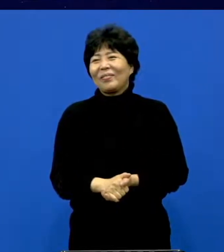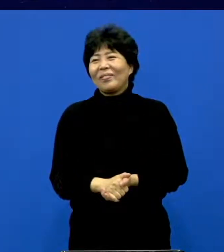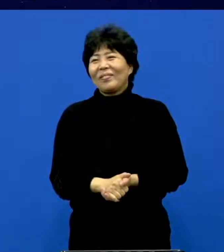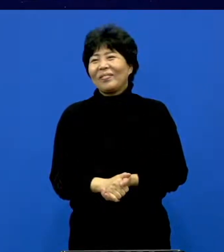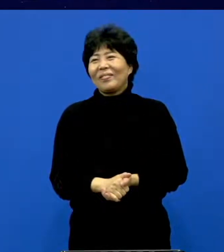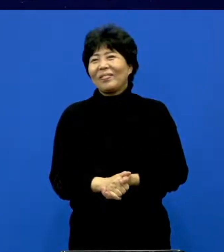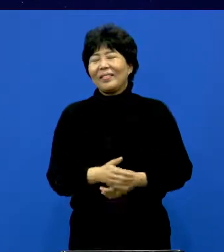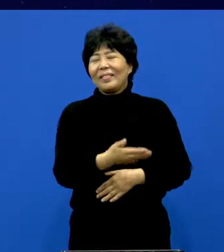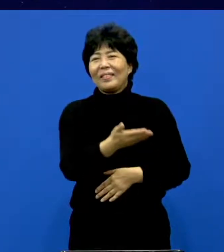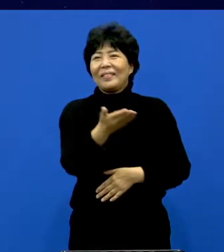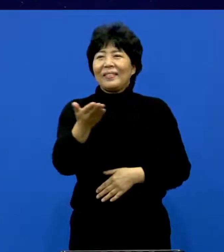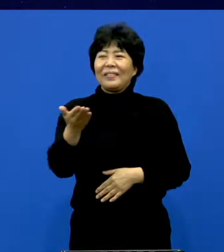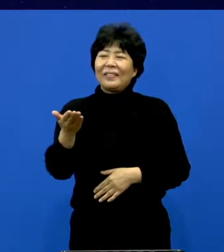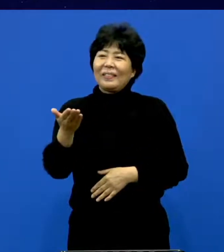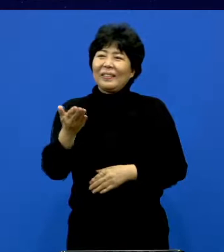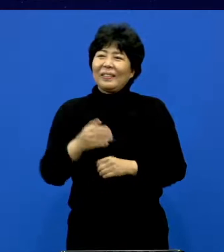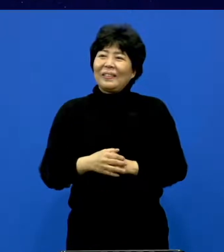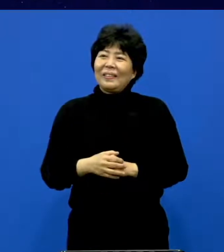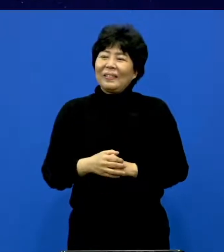여러분